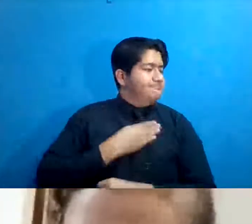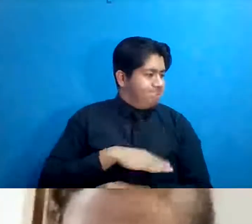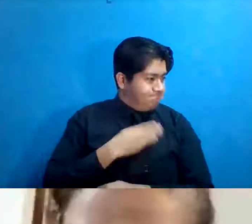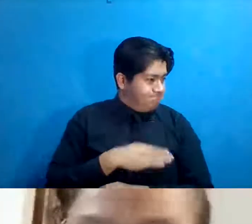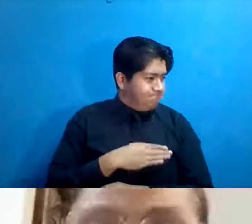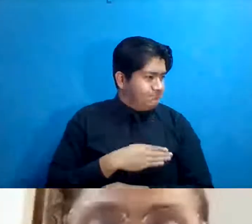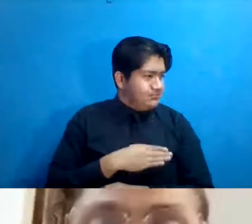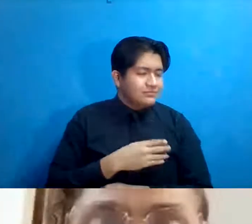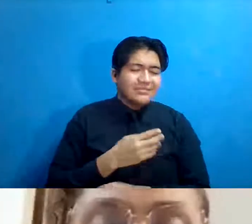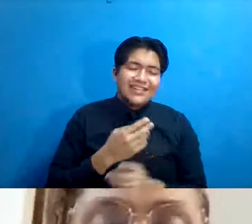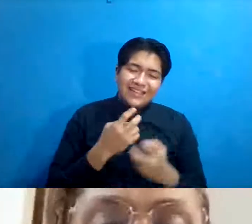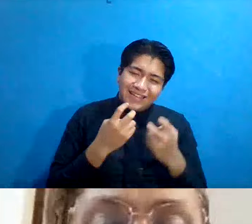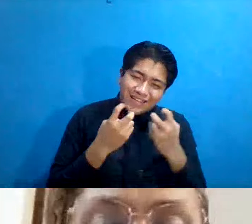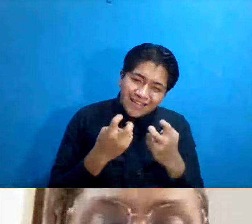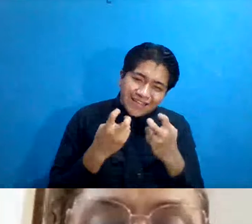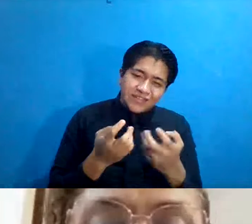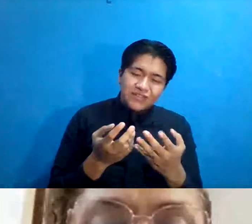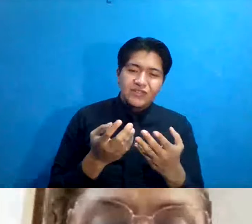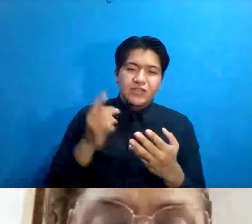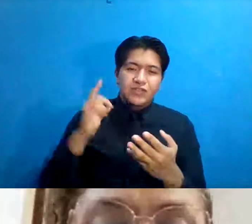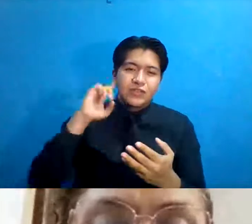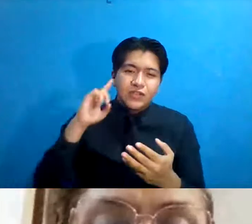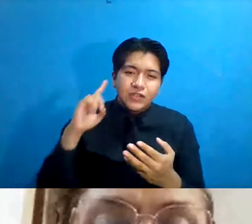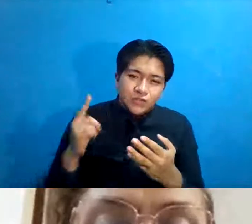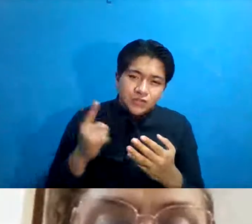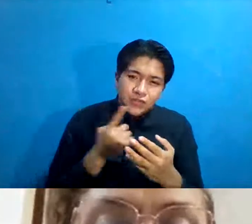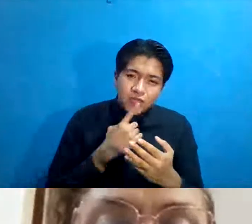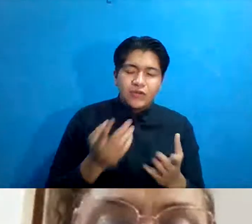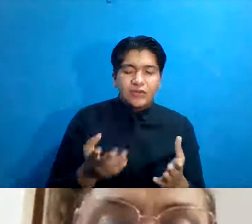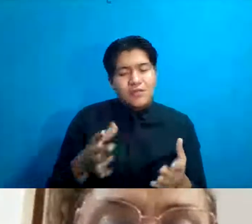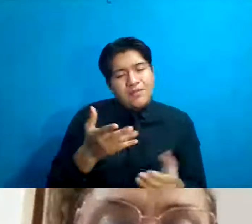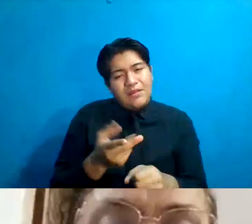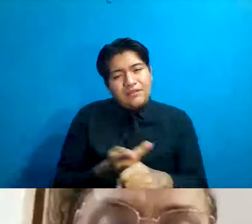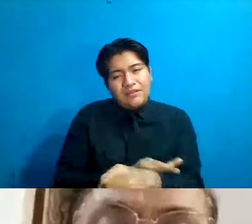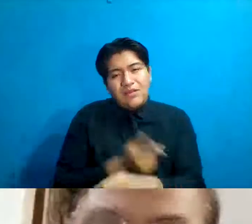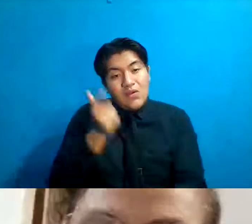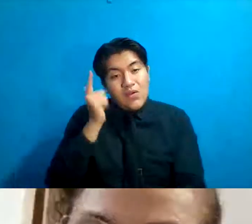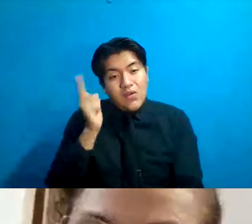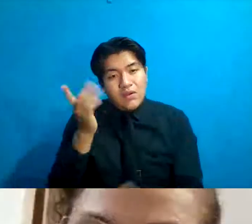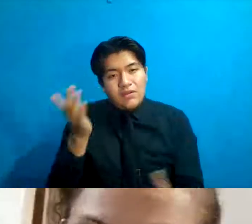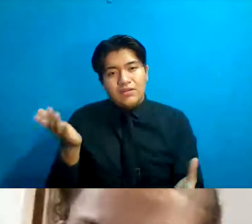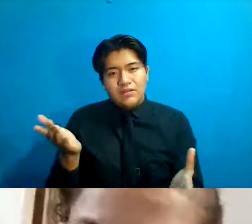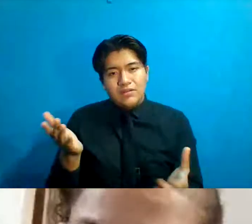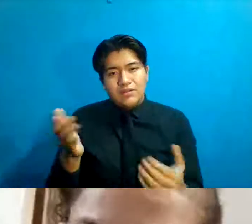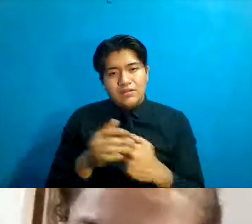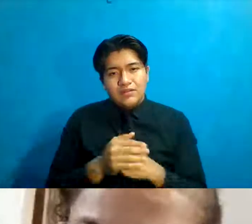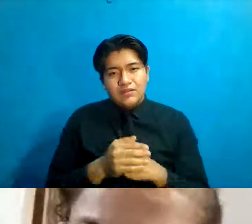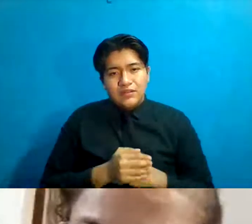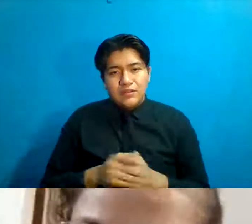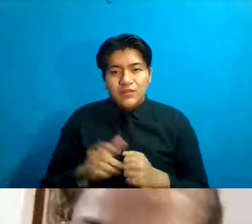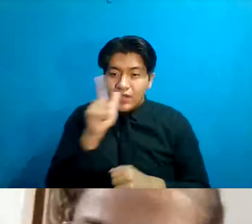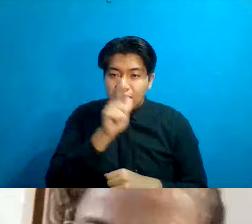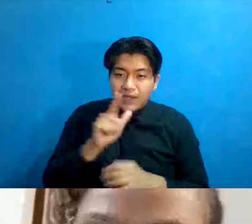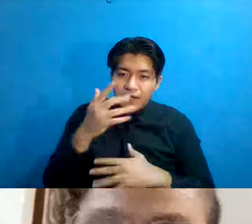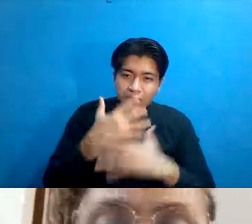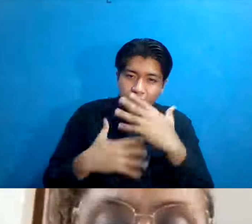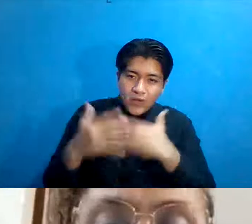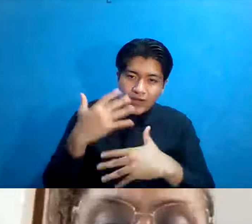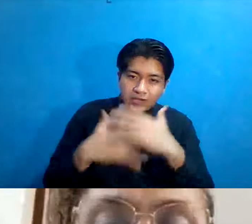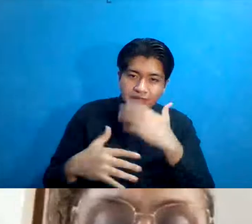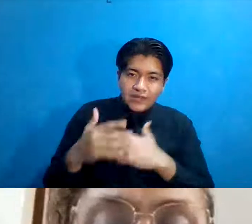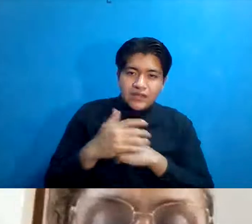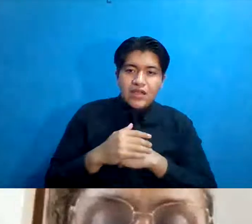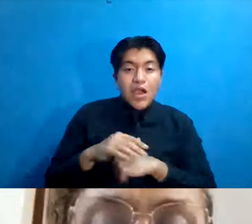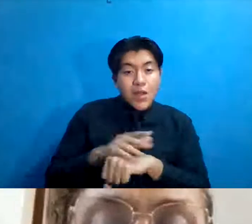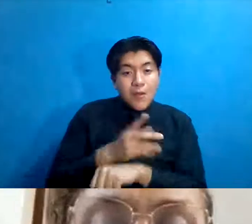Propiamente que el sordo no tuviera necesidad siempre de contar con el intérprete. La mayoría que tuviera lengua de señas, porque esto